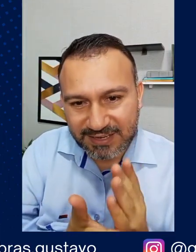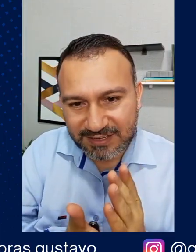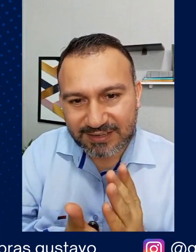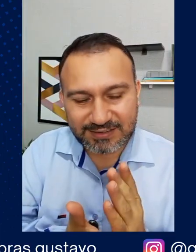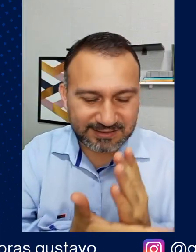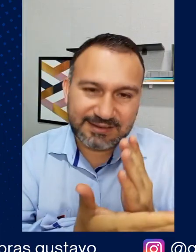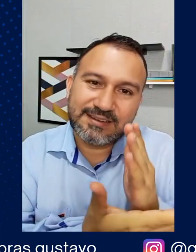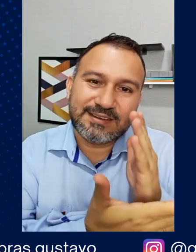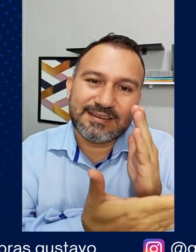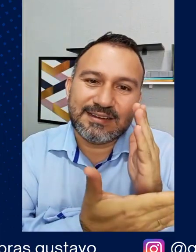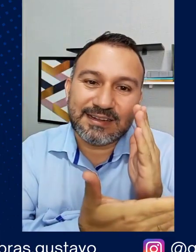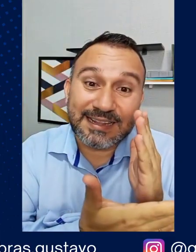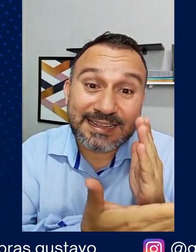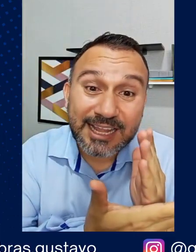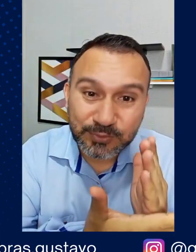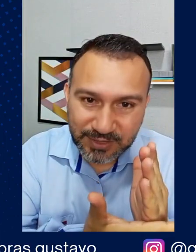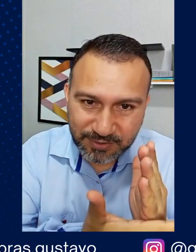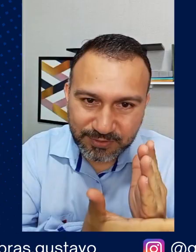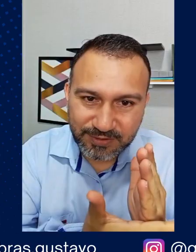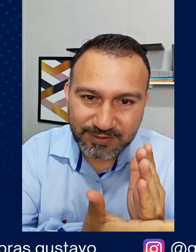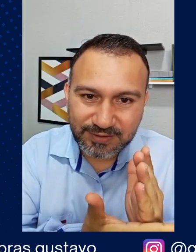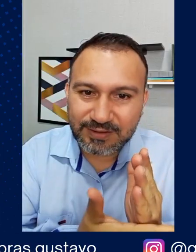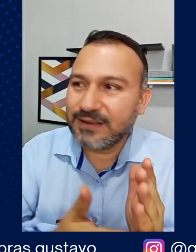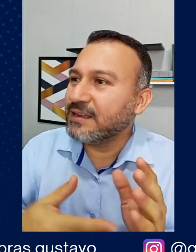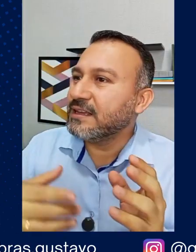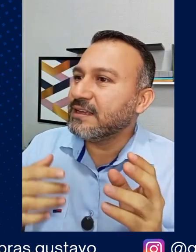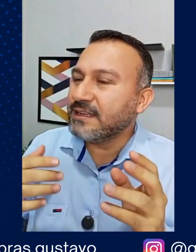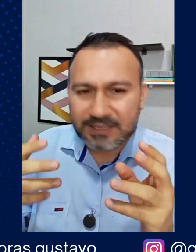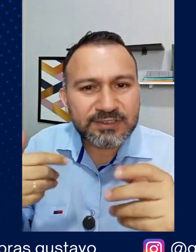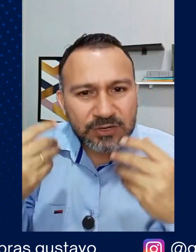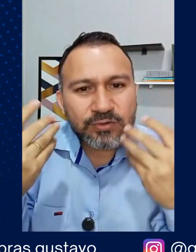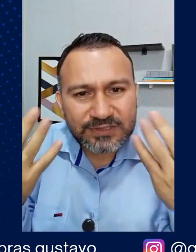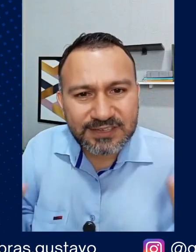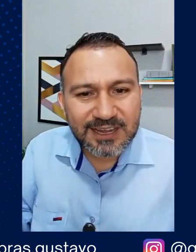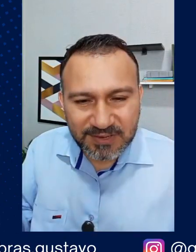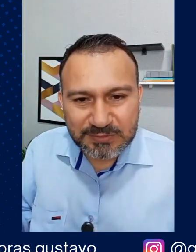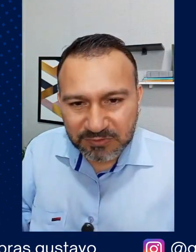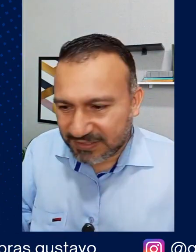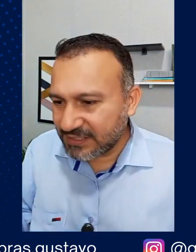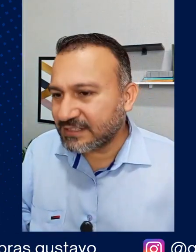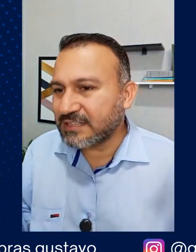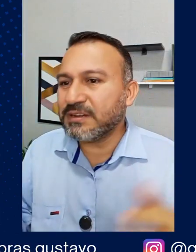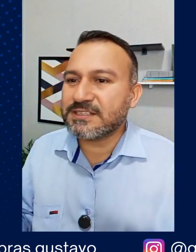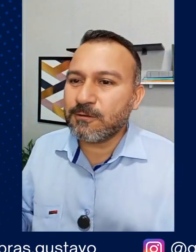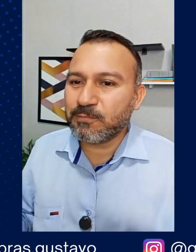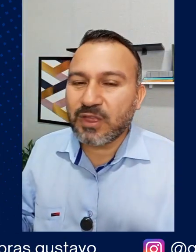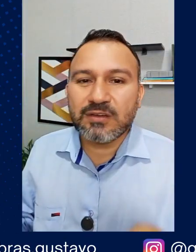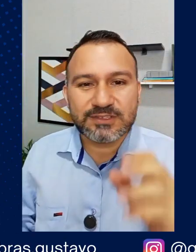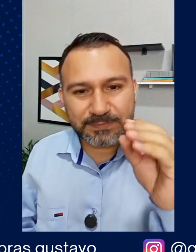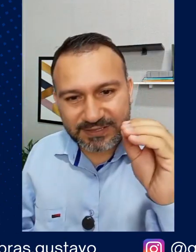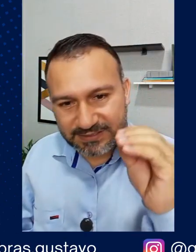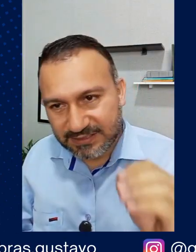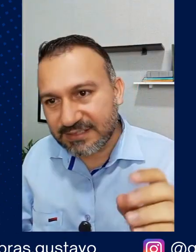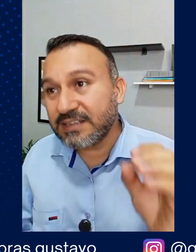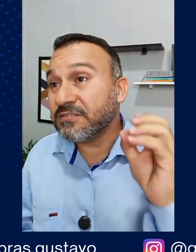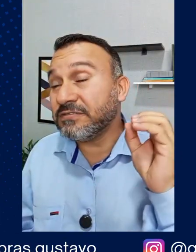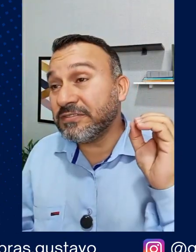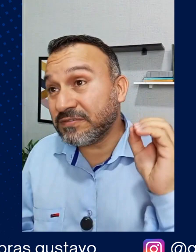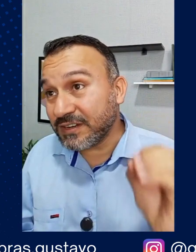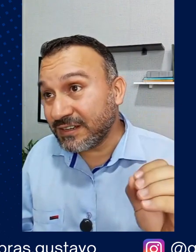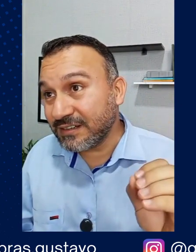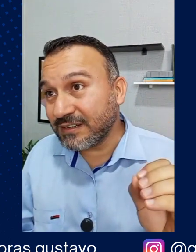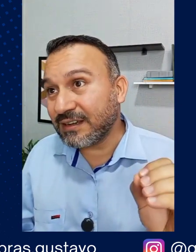uma maneira natural e que você consiga mesmo fazer essa expressão, você